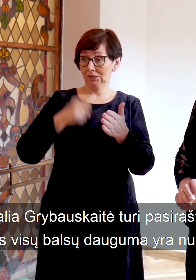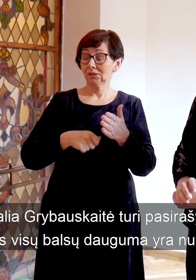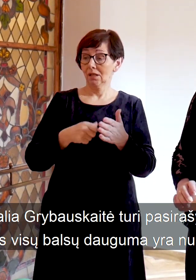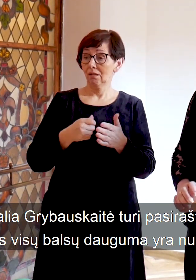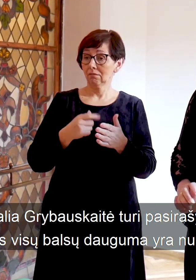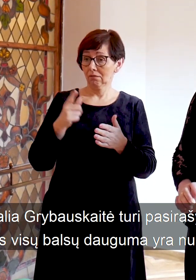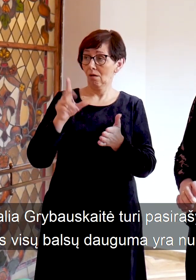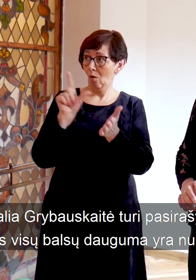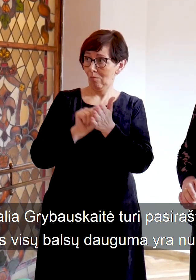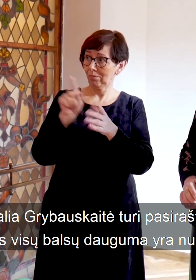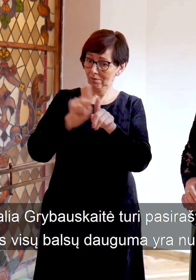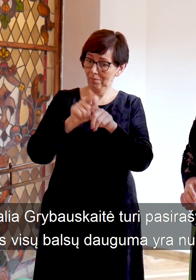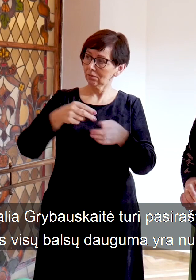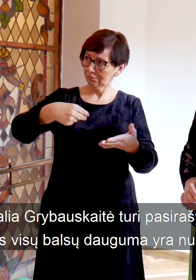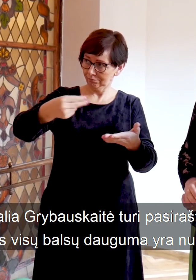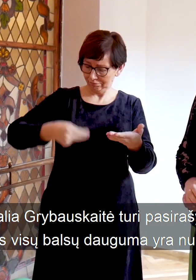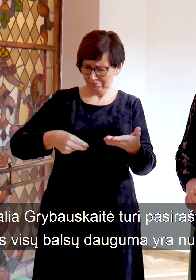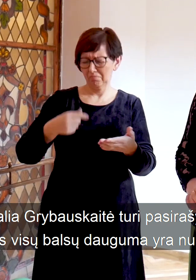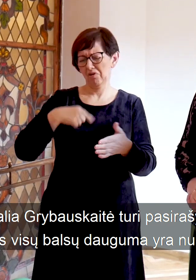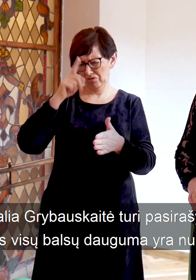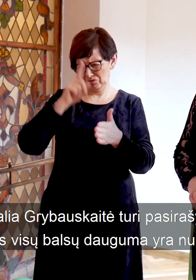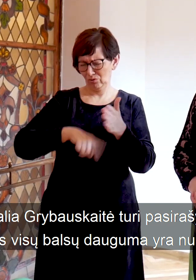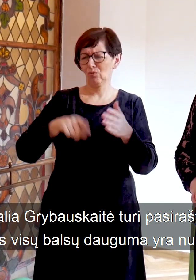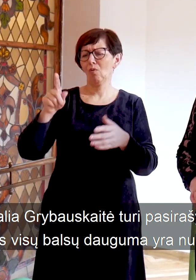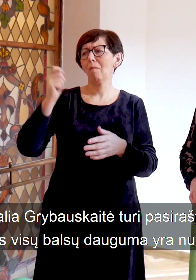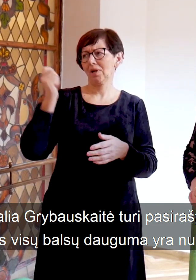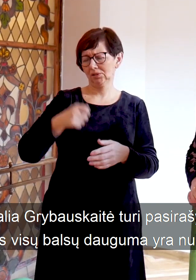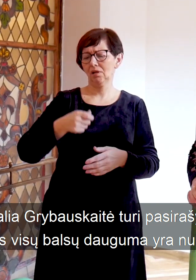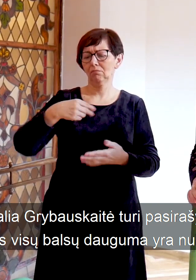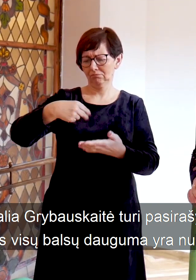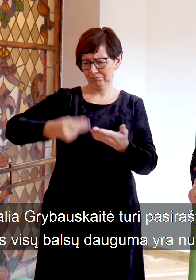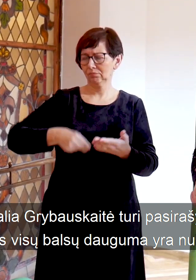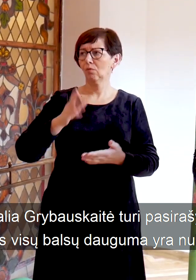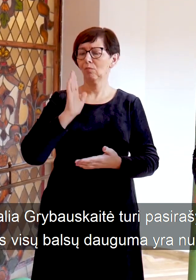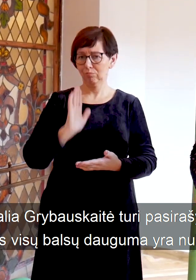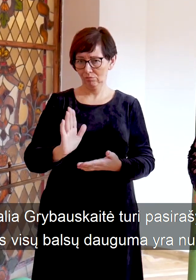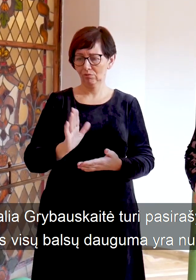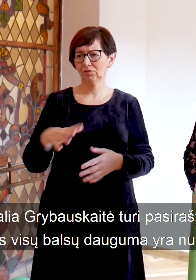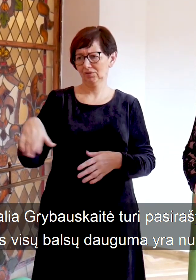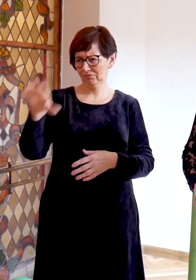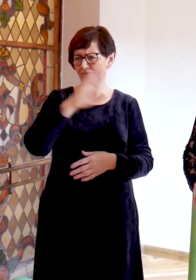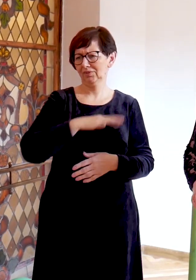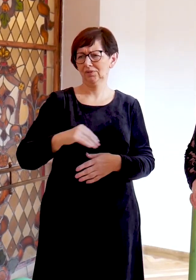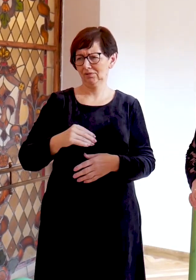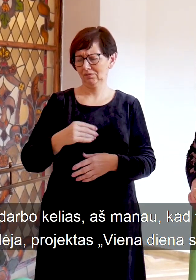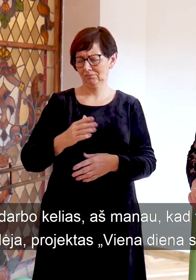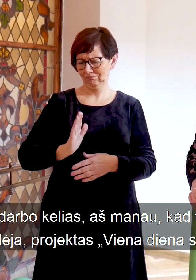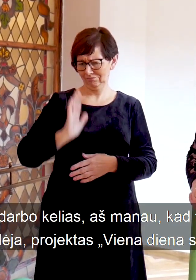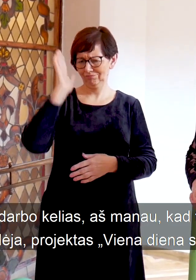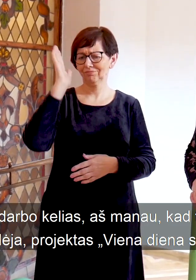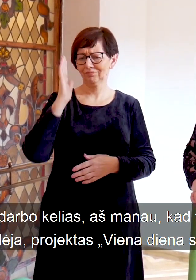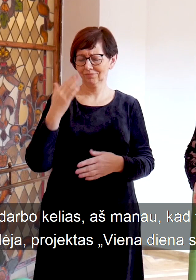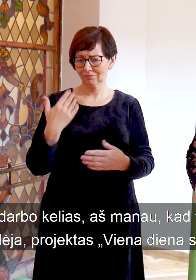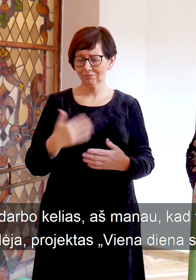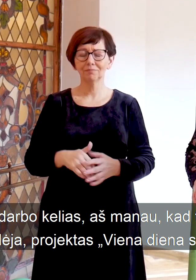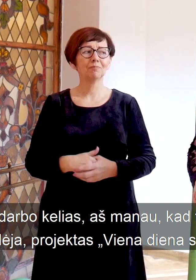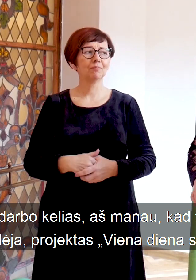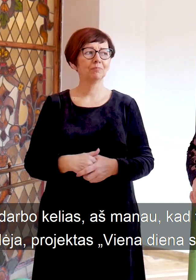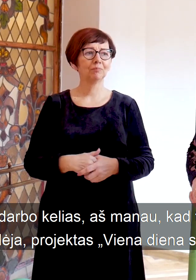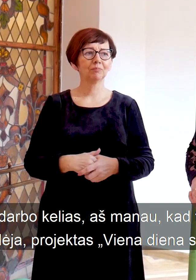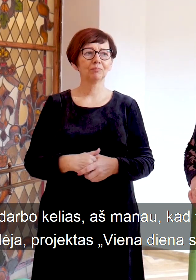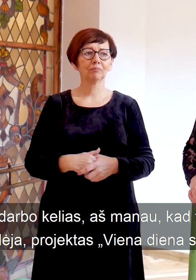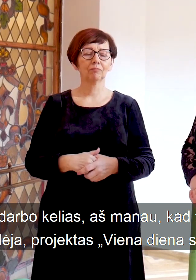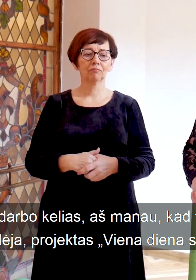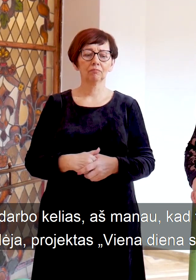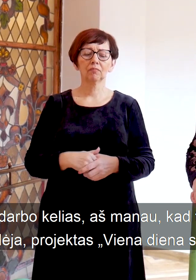bet aš manau, kad tikrai pasirašys, nes visa balsų dauguma yra balsuota ir pritarta. Na, tai